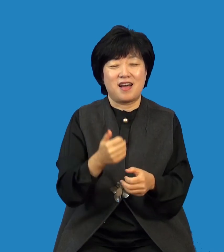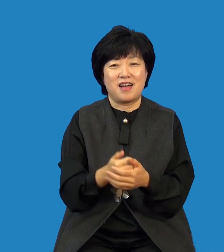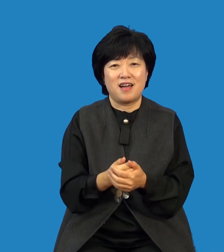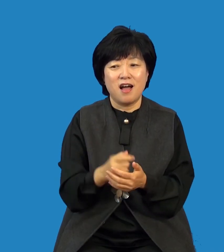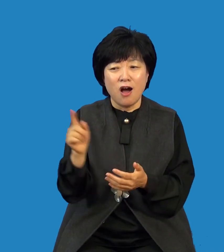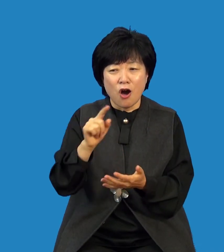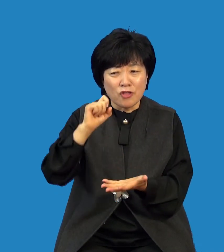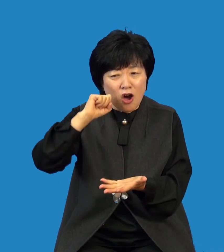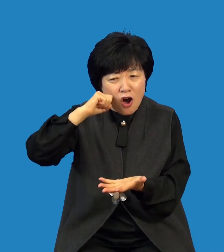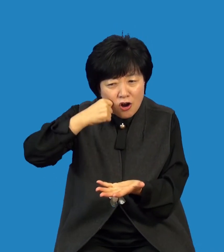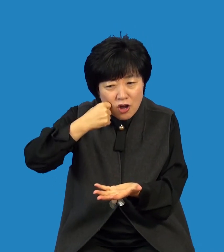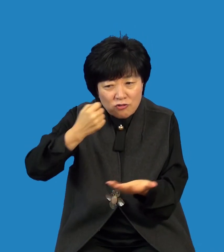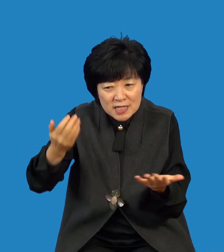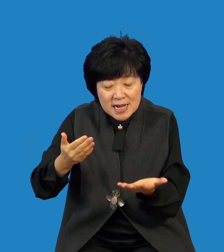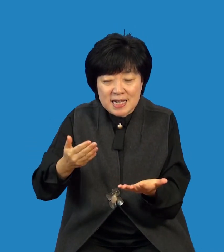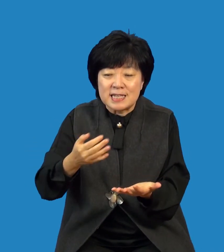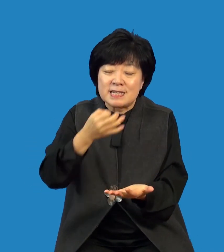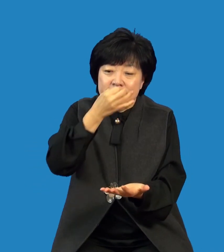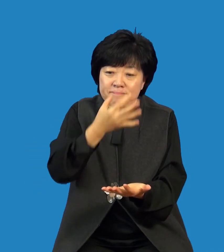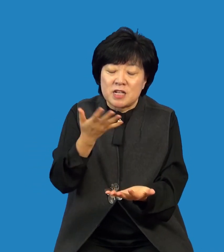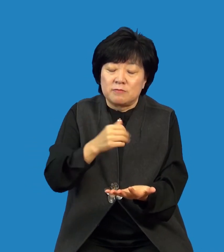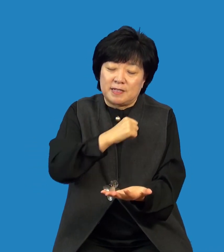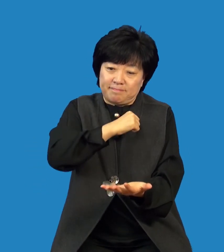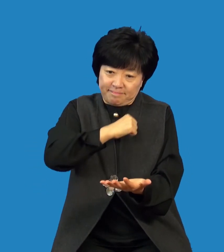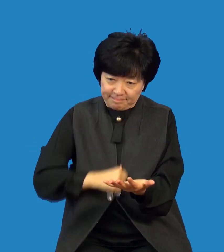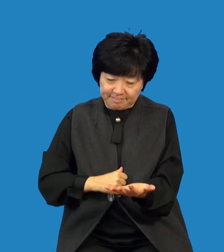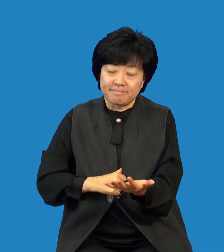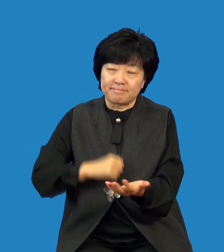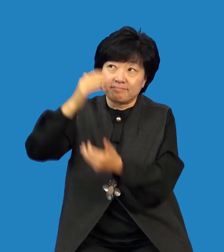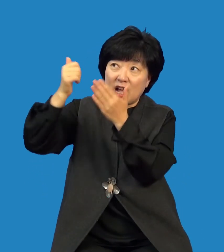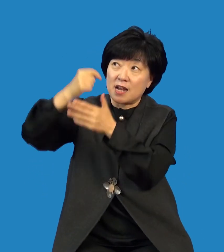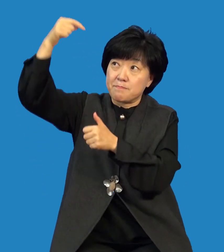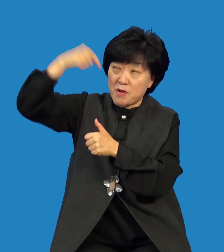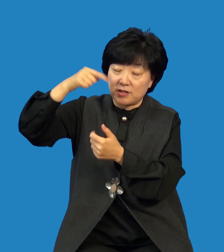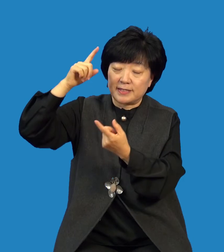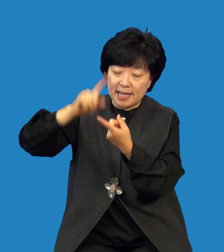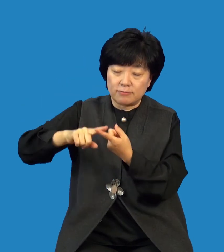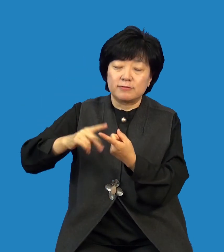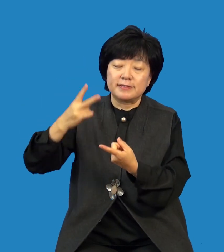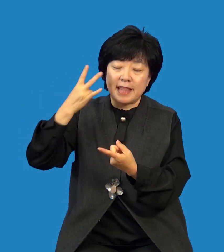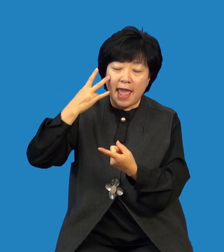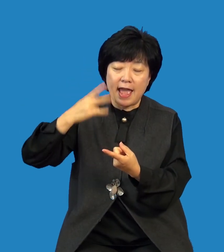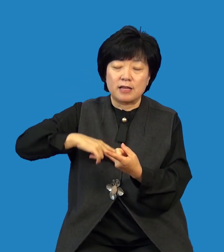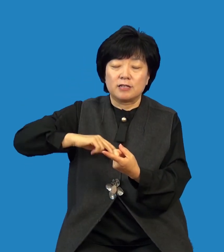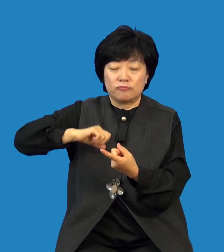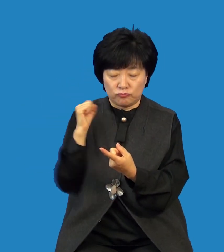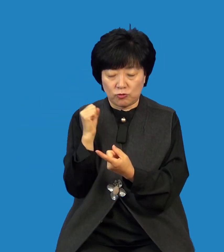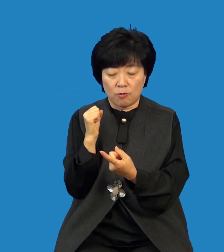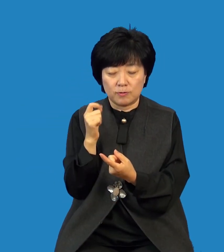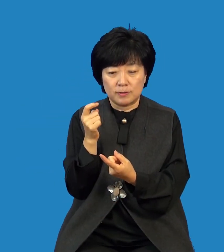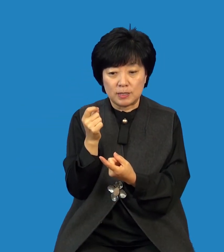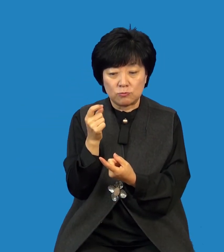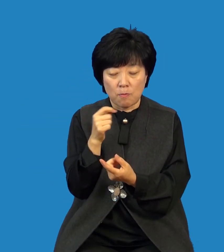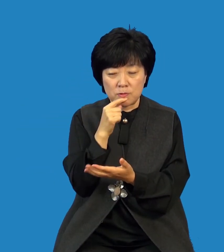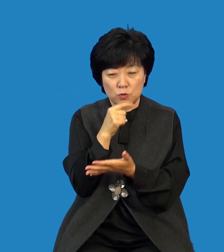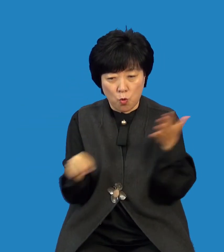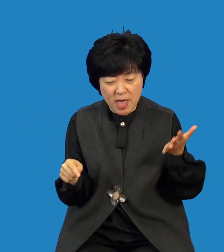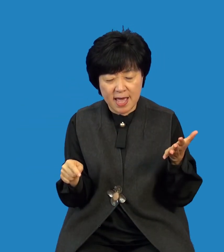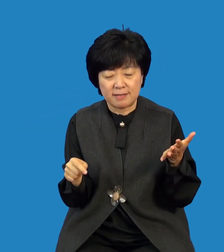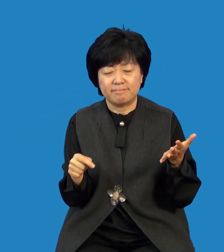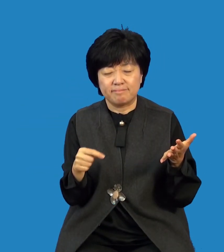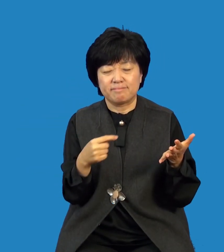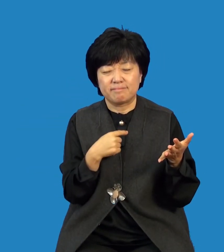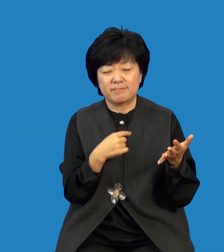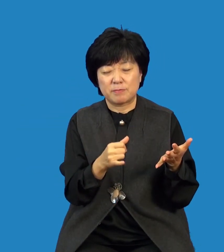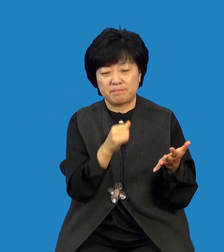삶에서 뭔가 대가를 치러야 되고 참 힘들지만 그래도 하나님 하라 그래서 내가 그 말씀에 순종했어. 그러면 세상에서는 좀 손해를 볼 수도 있어요. 그런데 우리 마음